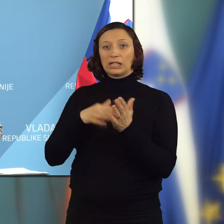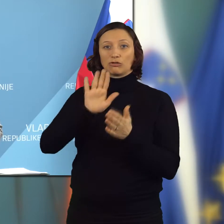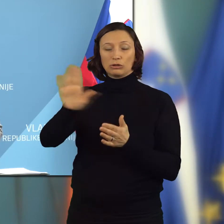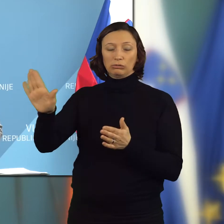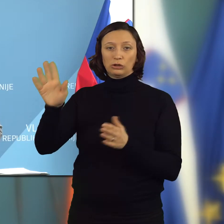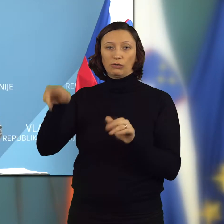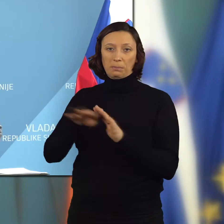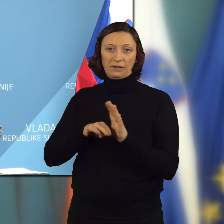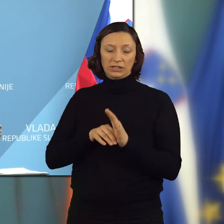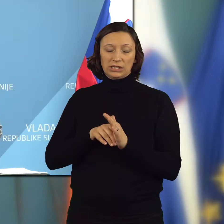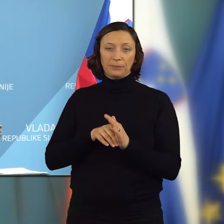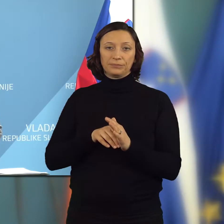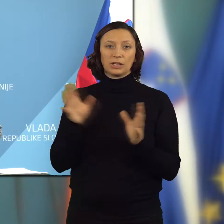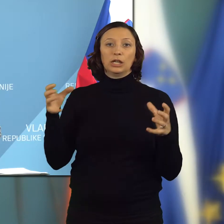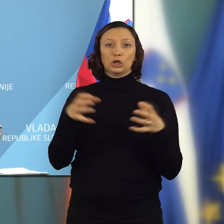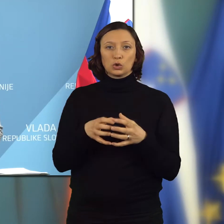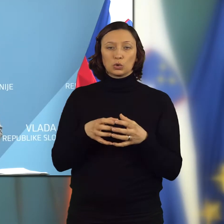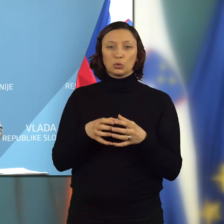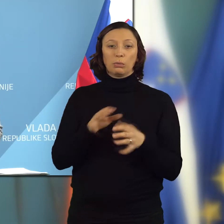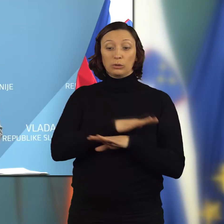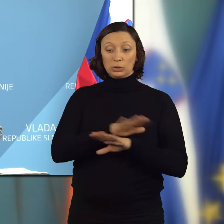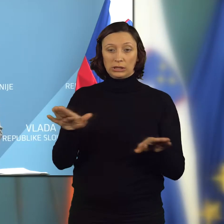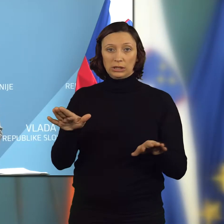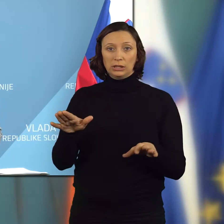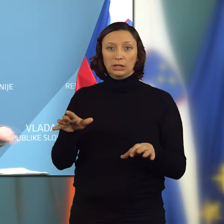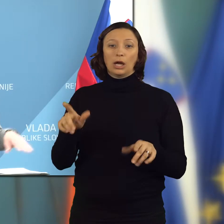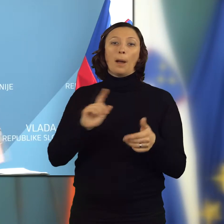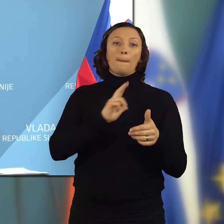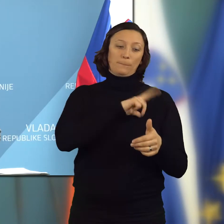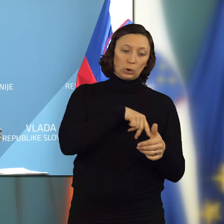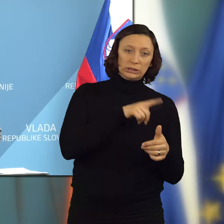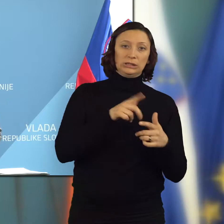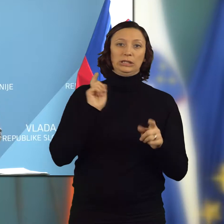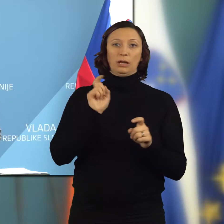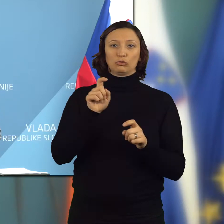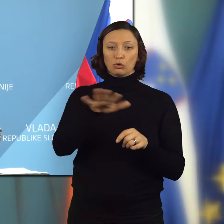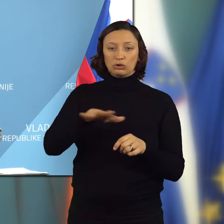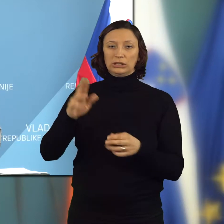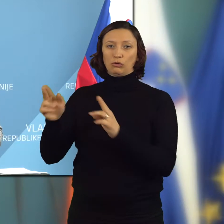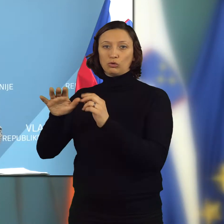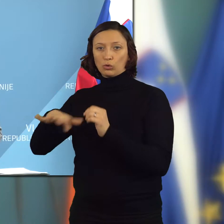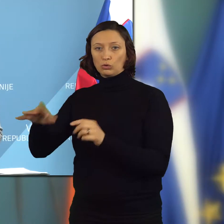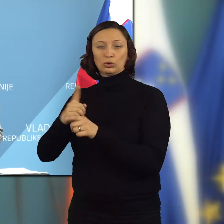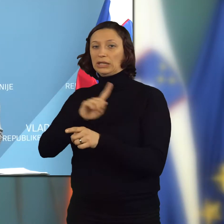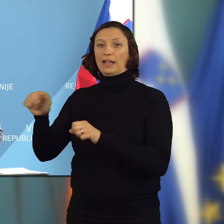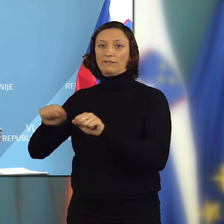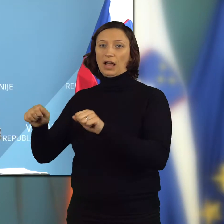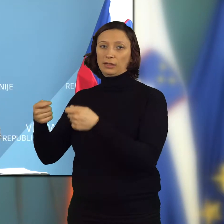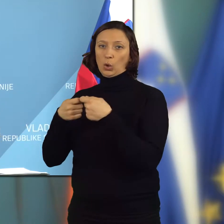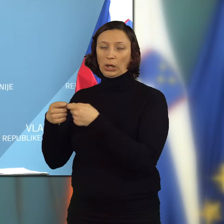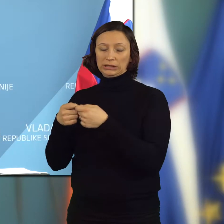kakšne pravice imajo. In skupaj vsi, se pravi tako policija, tožilstvo, sodstvo, pa tudi